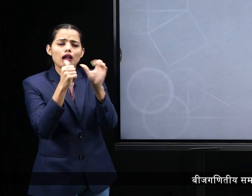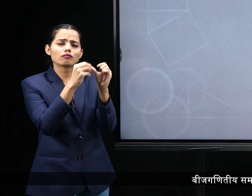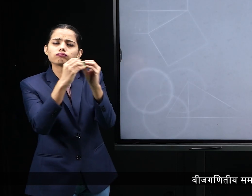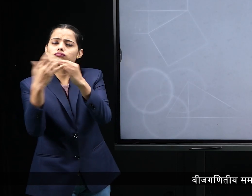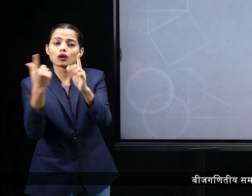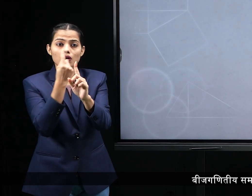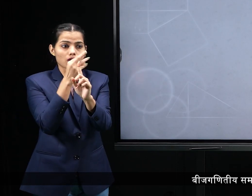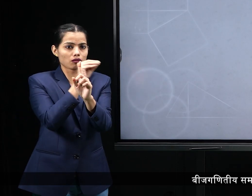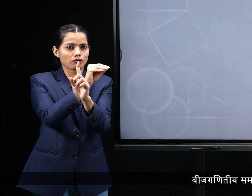बीजगणितीय समानता